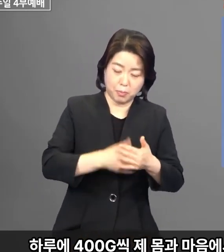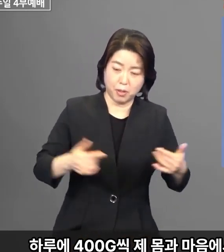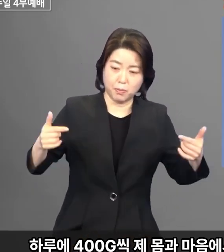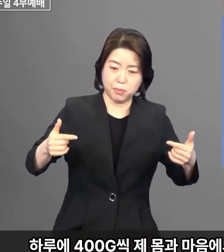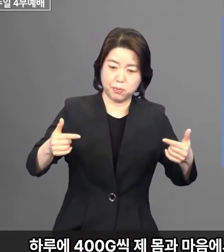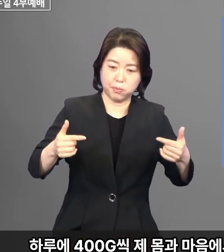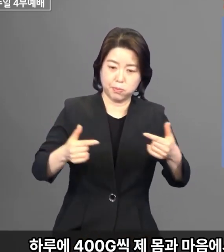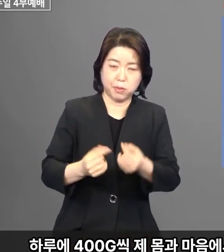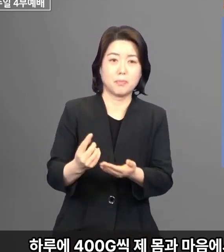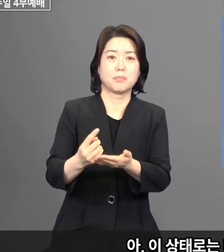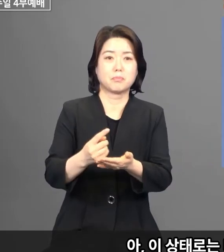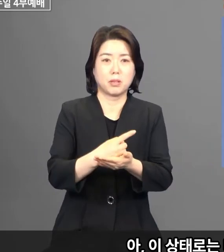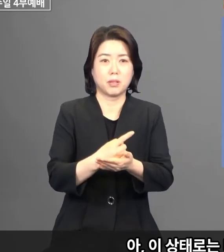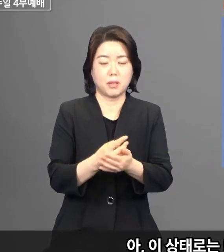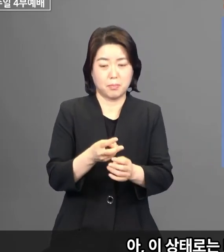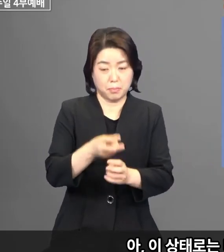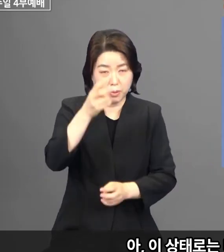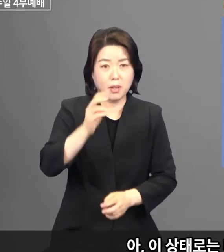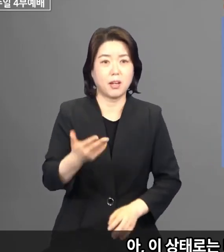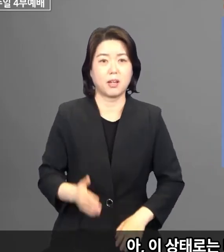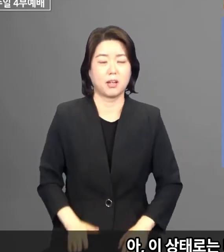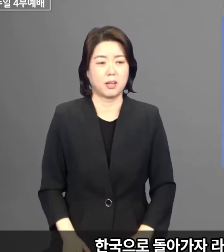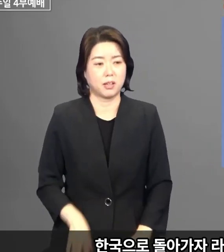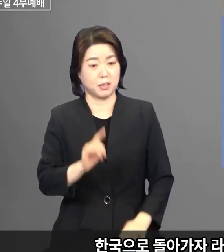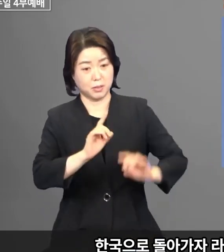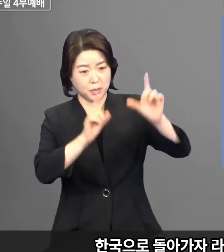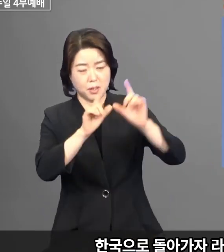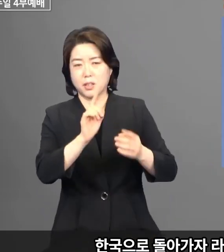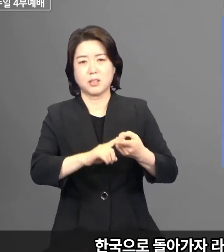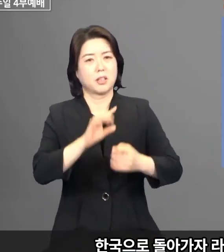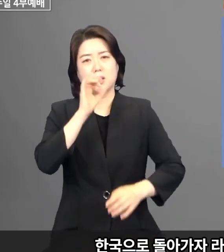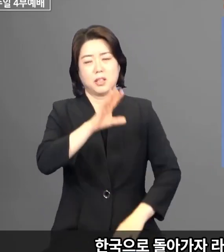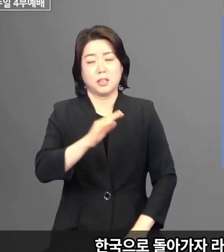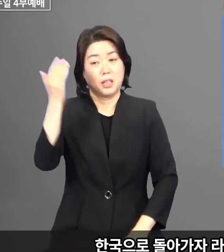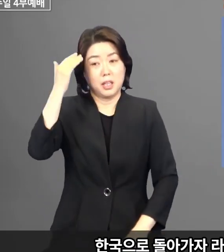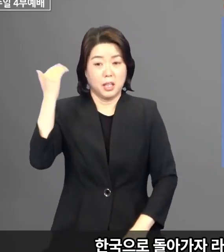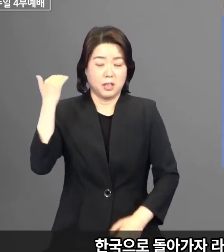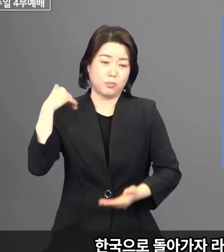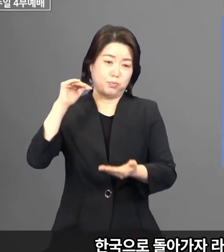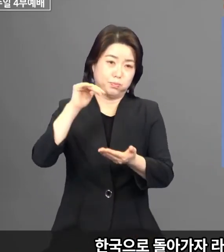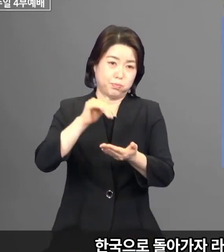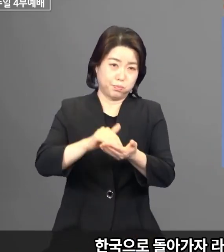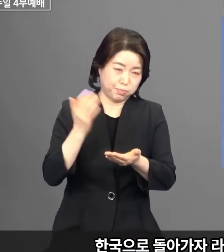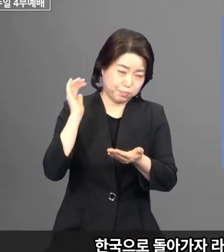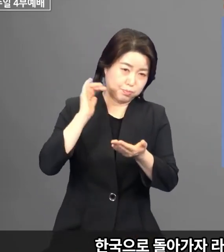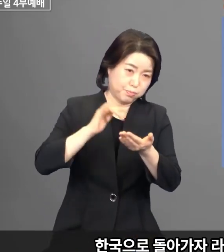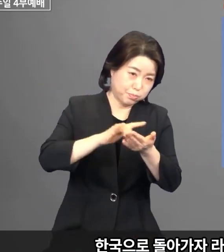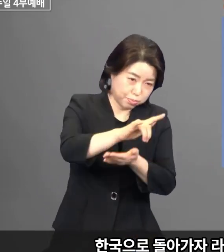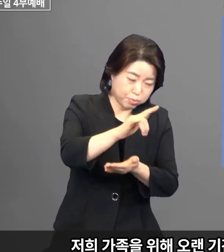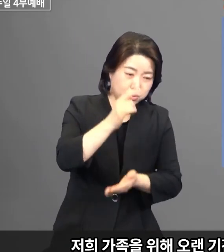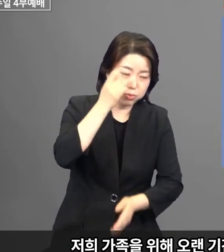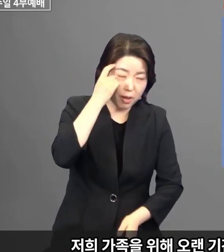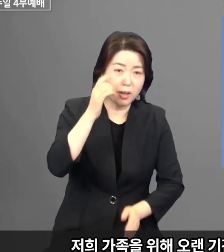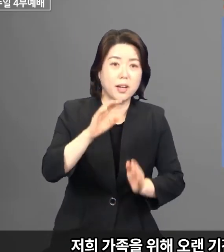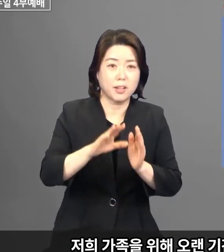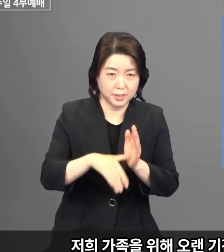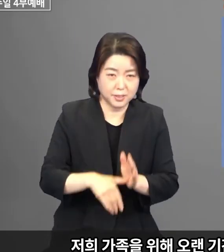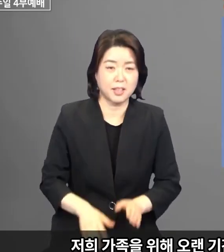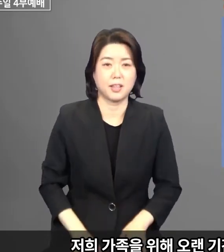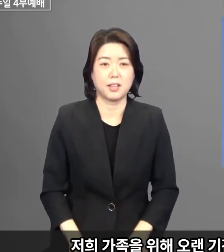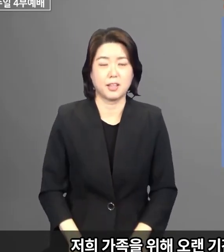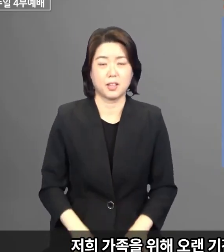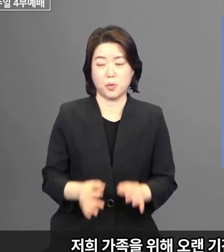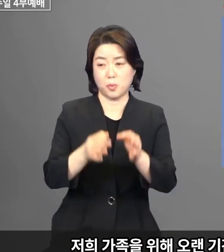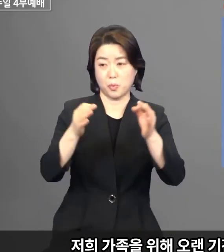시작했고, 이 상태로는 더 이상 안 되겠다. 한국으로 돌아가자라는 마음을 먹었을 때에 저희 가족을 위해 오랜